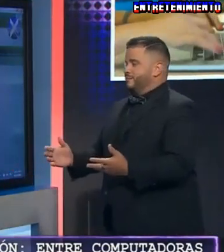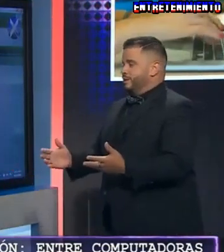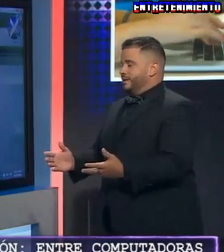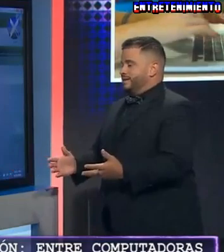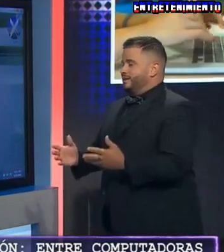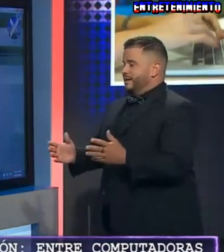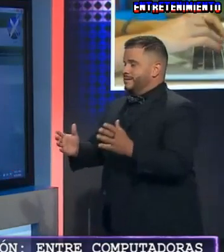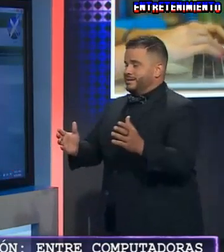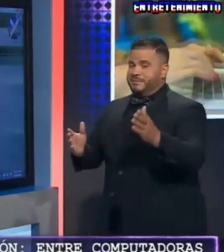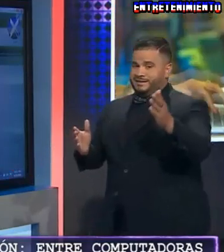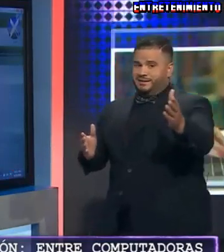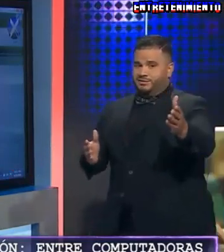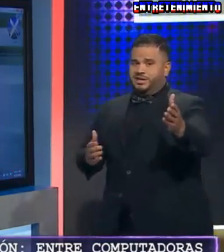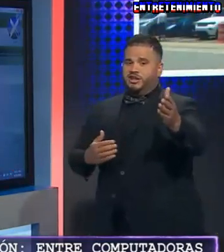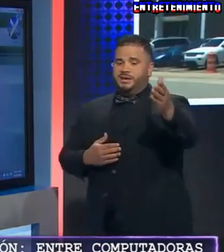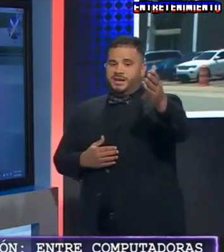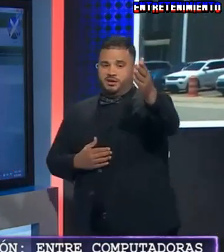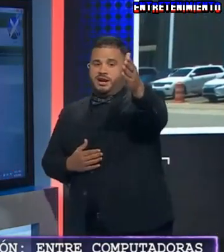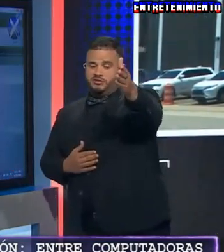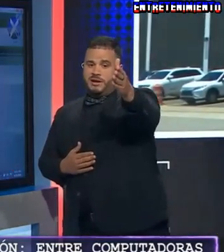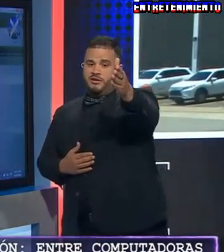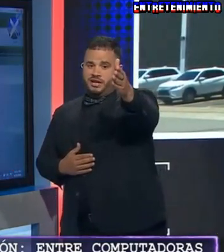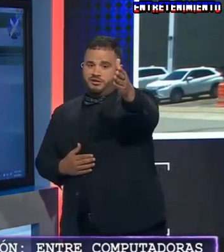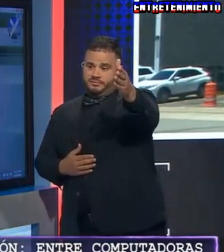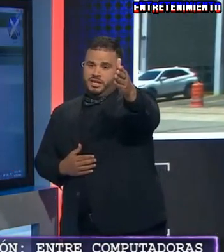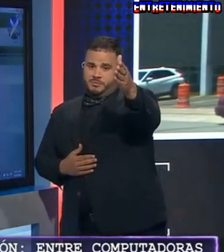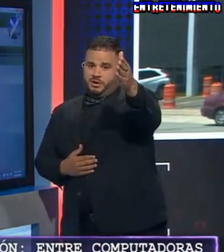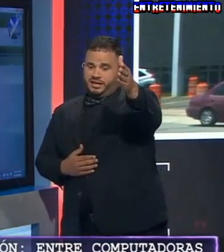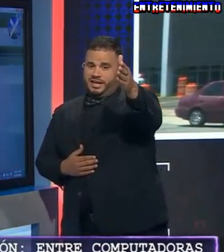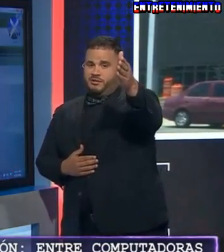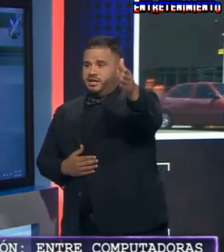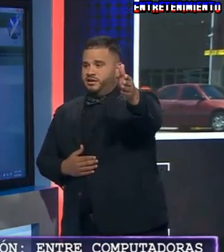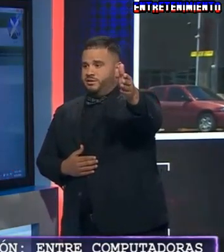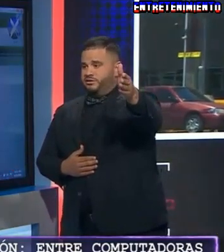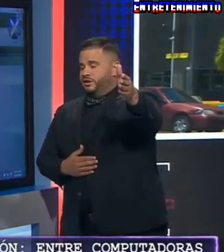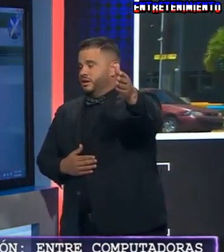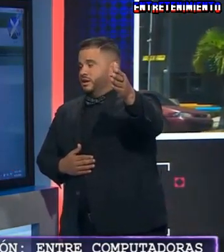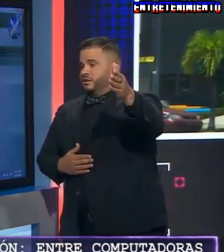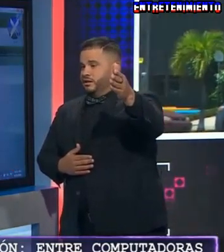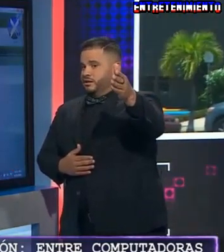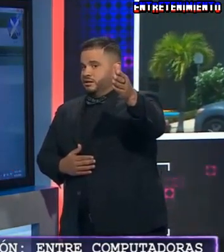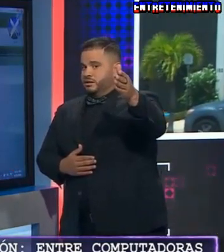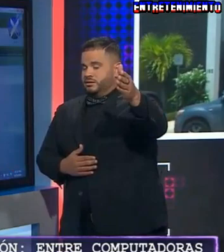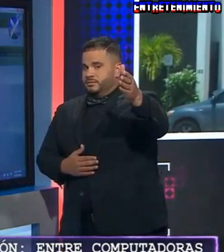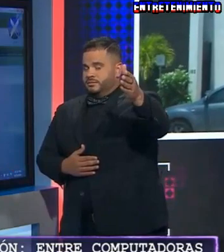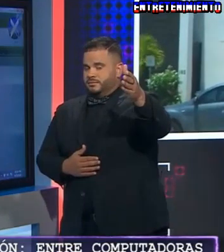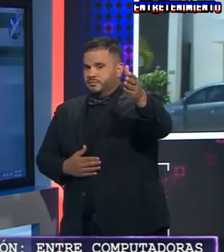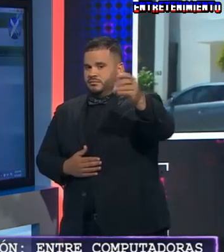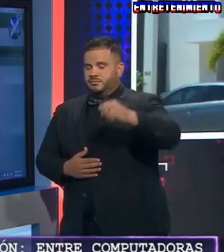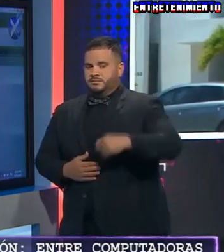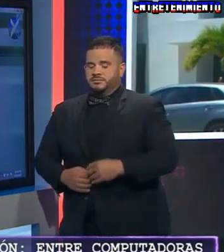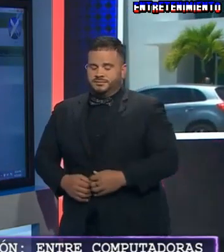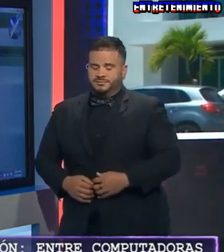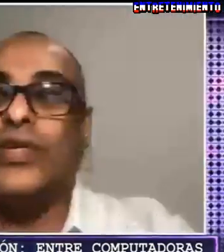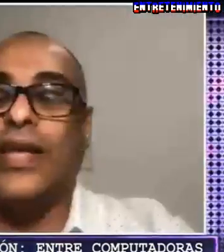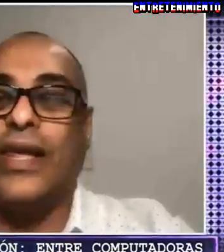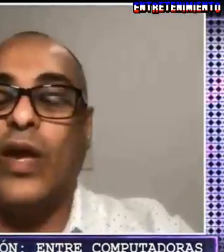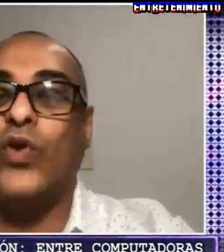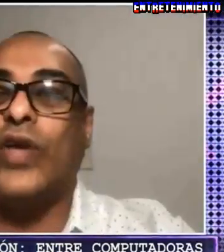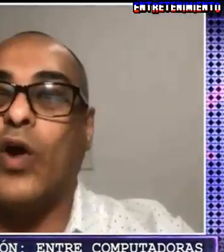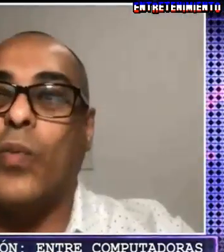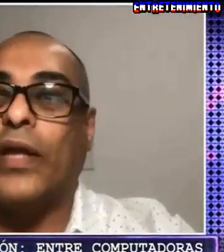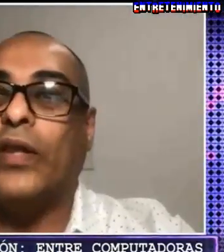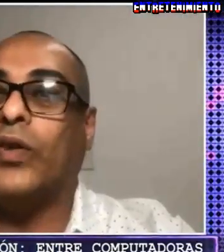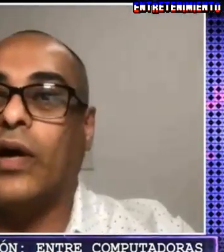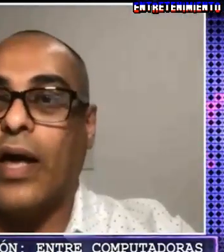Me parece muy interesante que mientras me esté insultando a mí, no le resuelva a los niños, porque tenemos niños. Esto no es un insulto, es que tenemos que tener